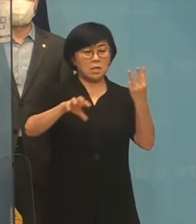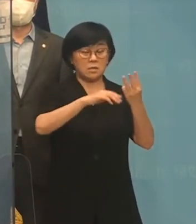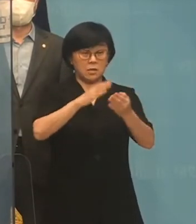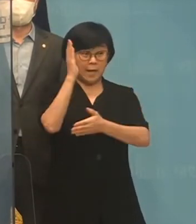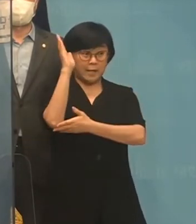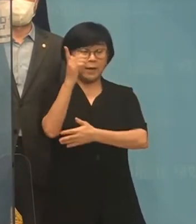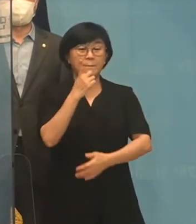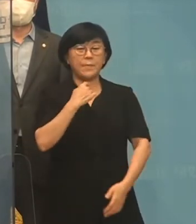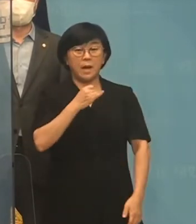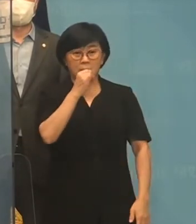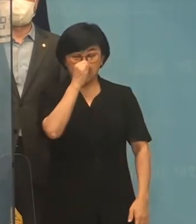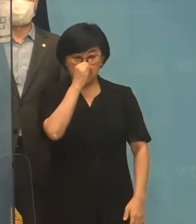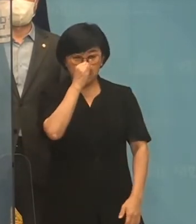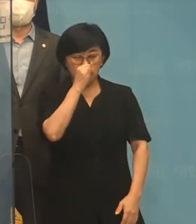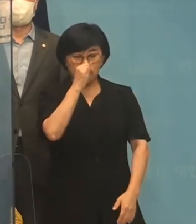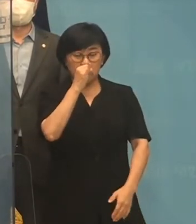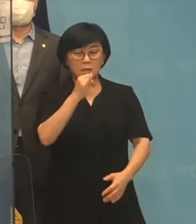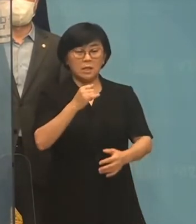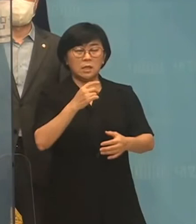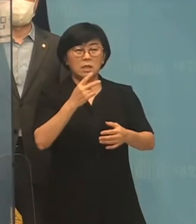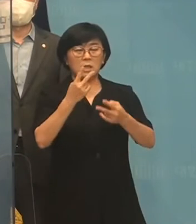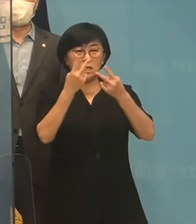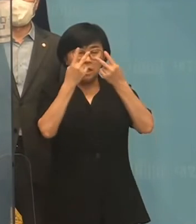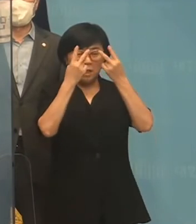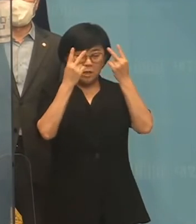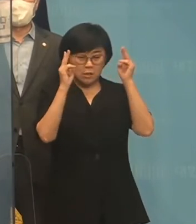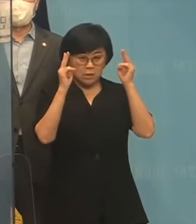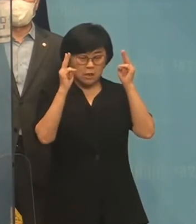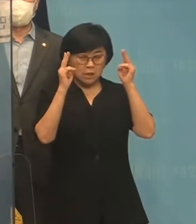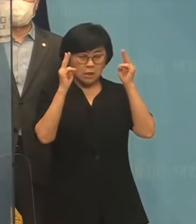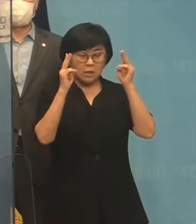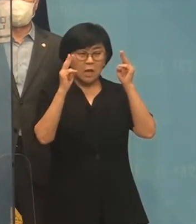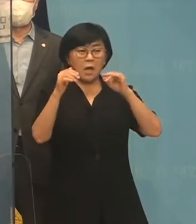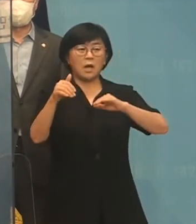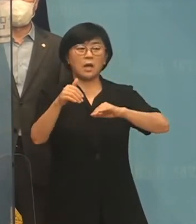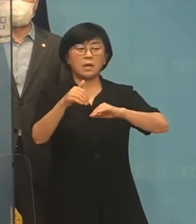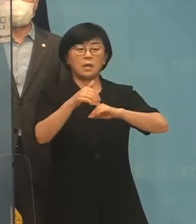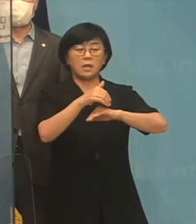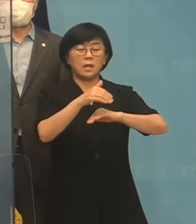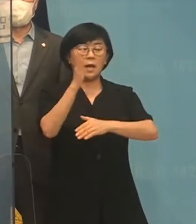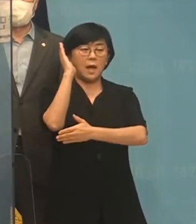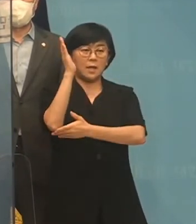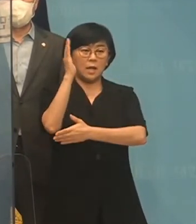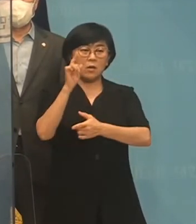그 2년제 강의한 것을 바탕으로 해서